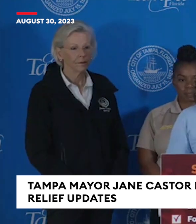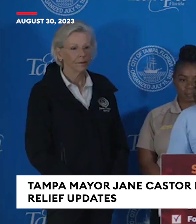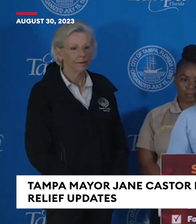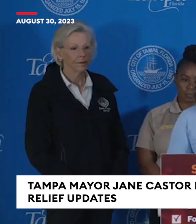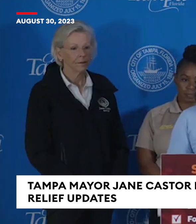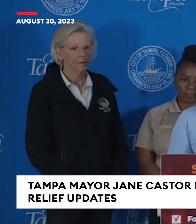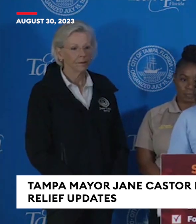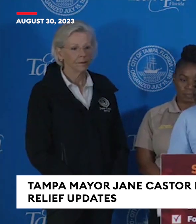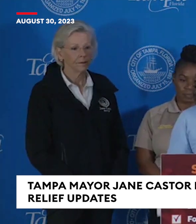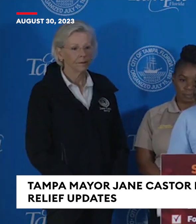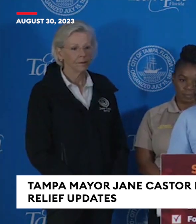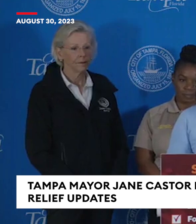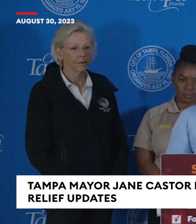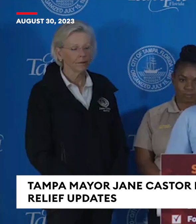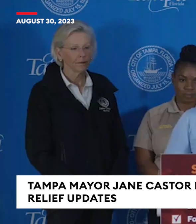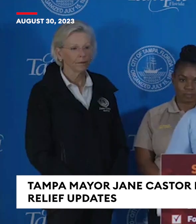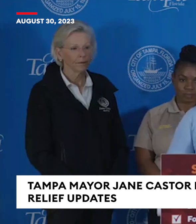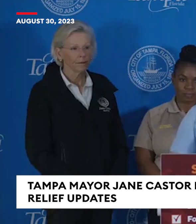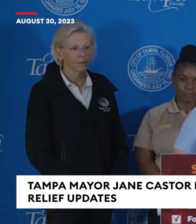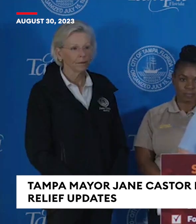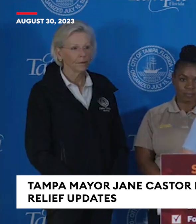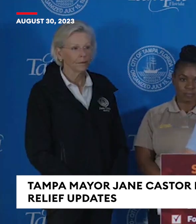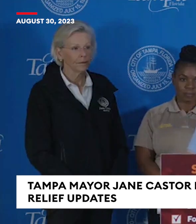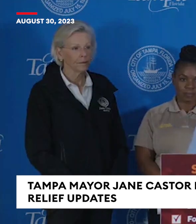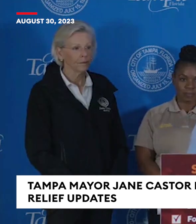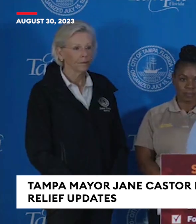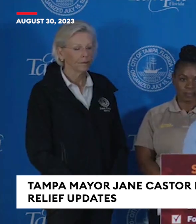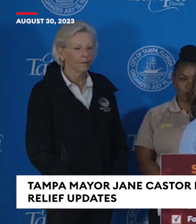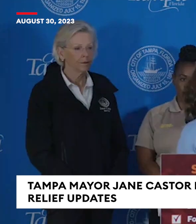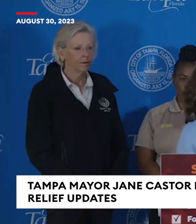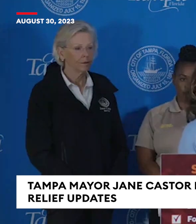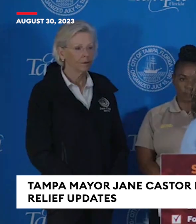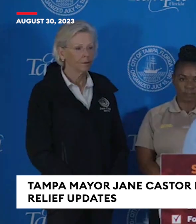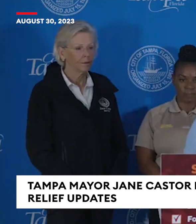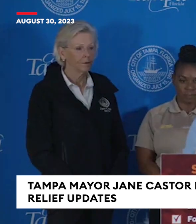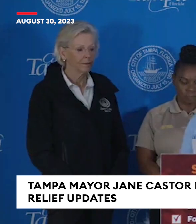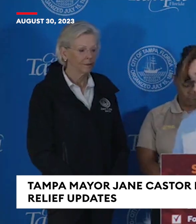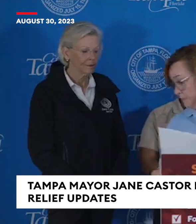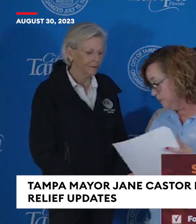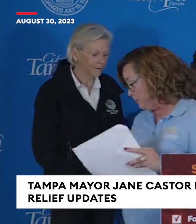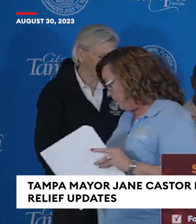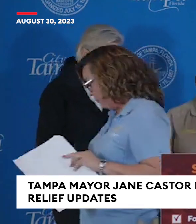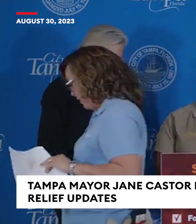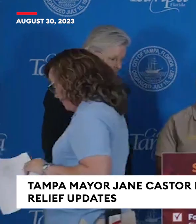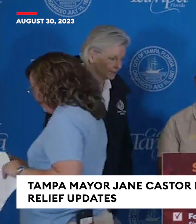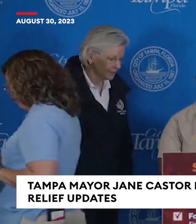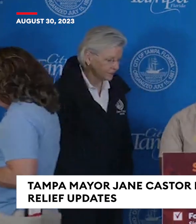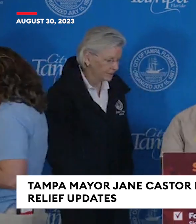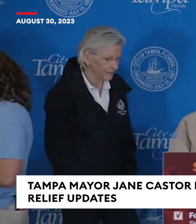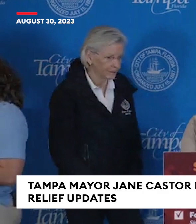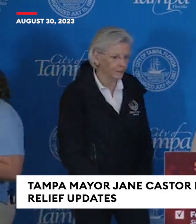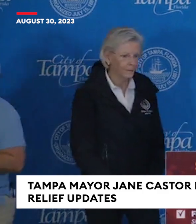está pasando en la ciudad de Tampa. Now I would like to turn it over to Chief Tripp.